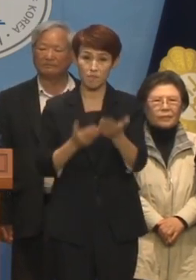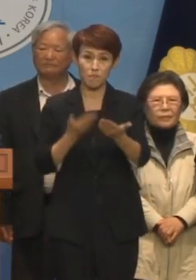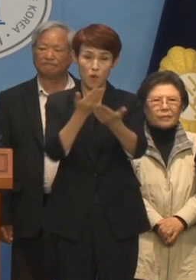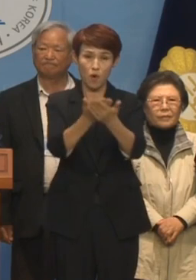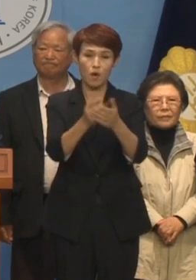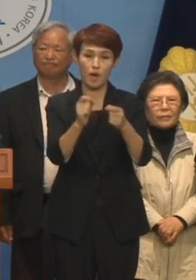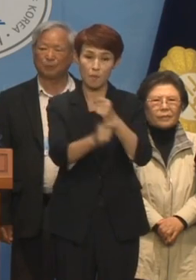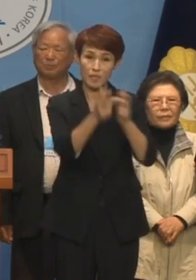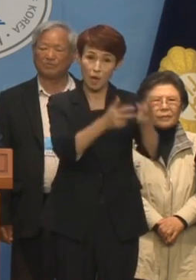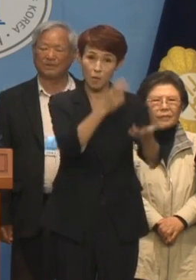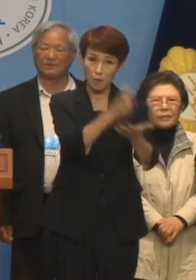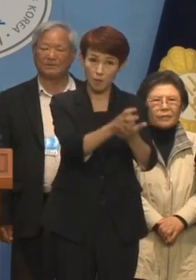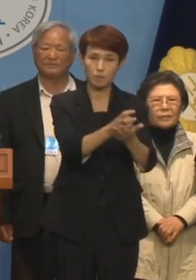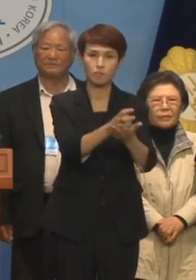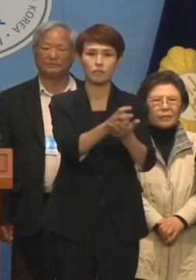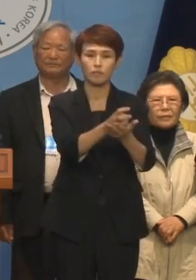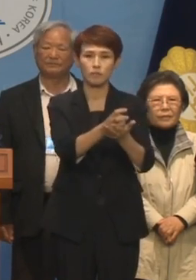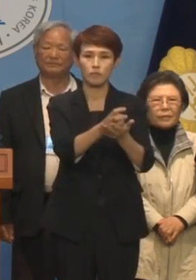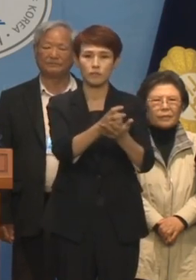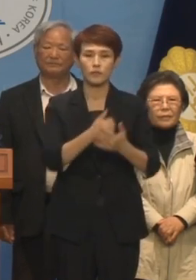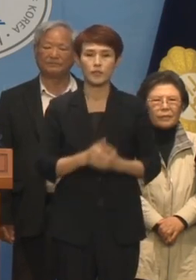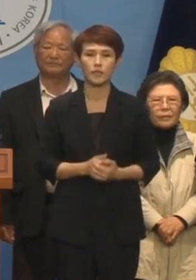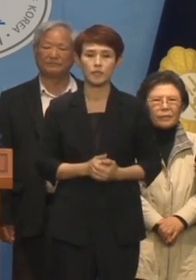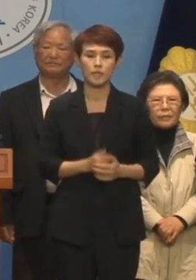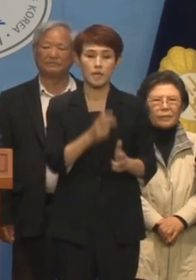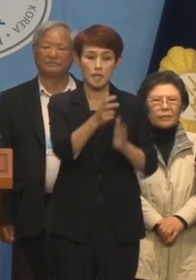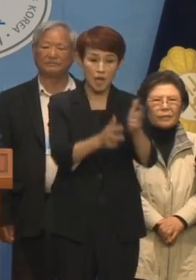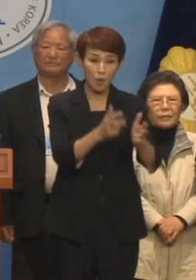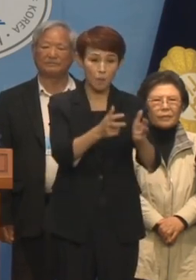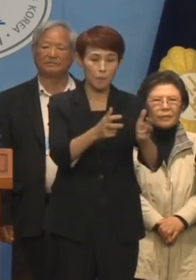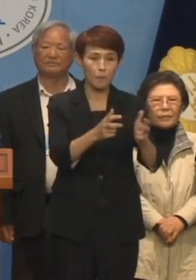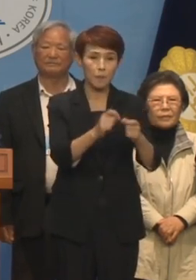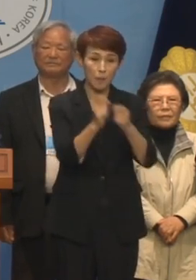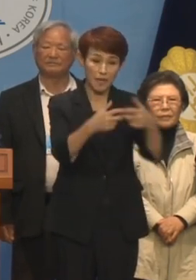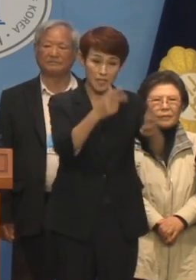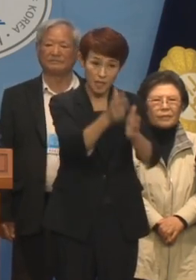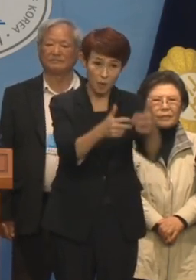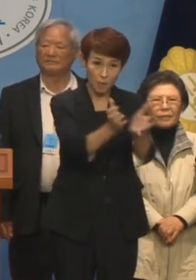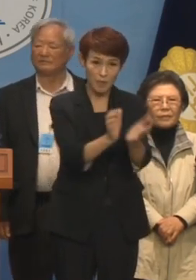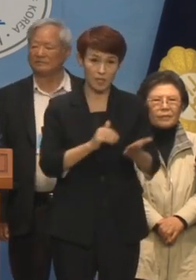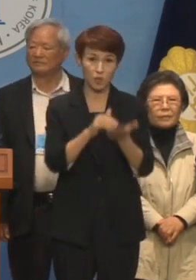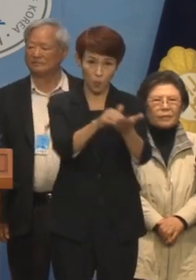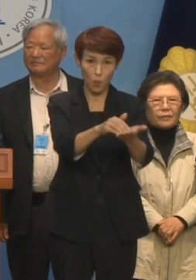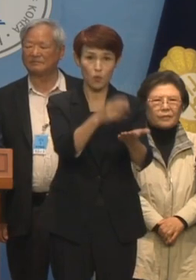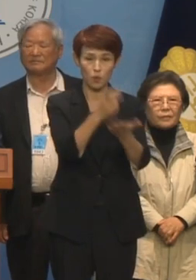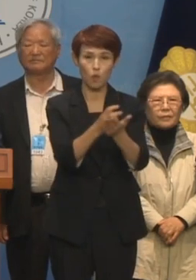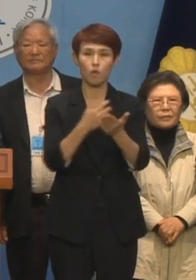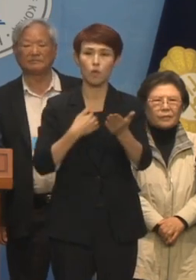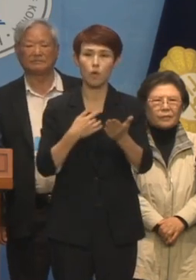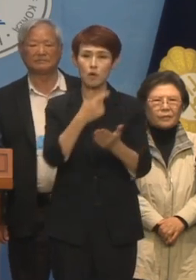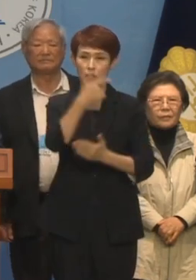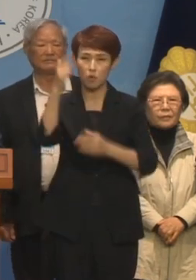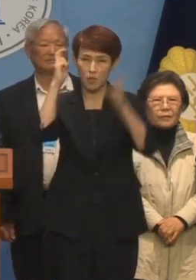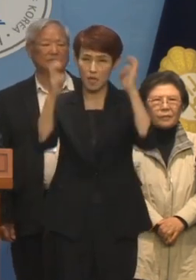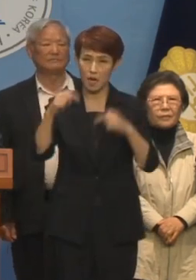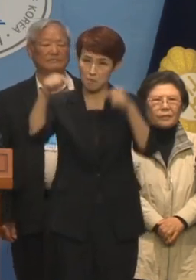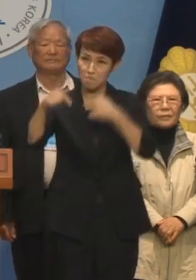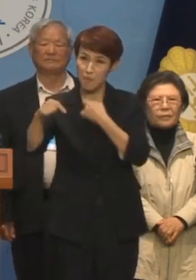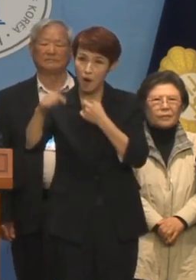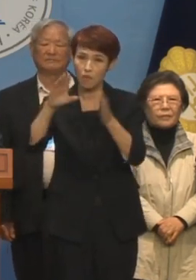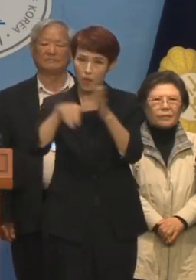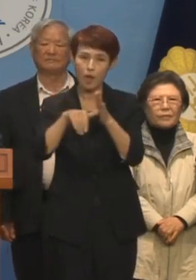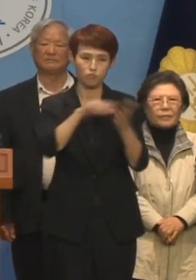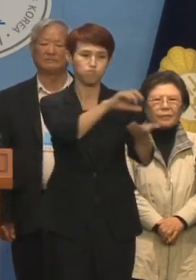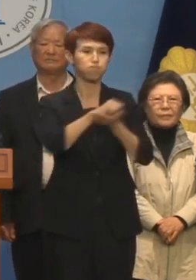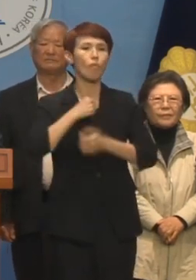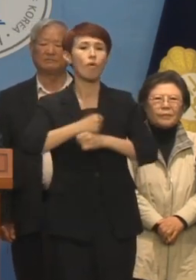가맹사업법은 가맹점 사업자 단체 등록제와 등록된 단체의 협의 요청 시 가맹본부가 이를 응할